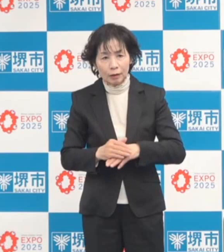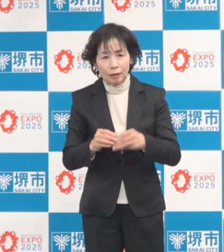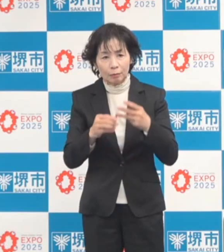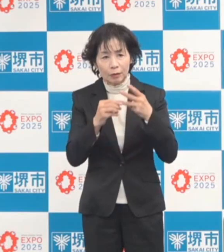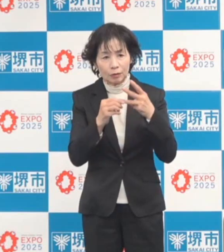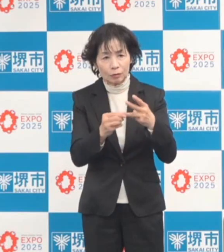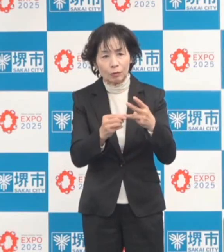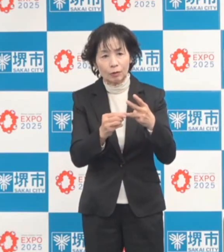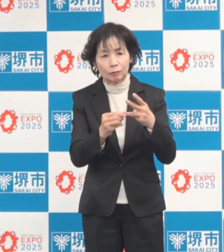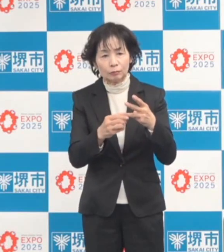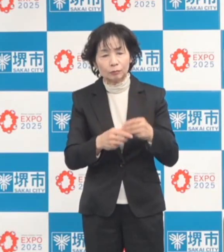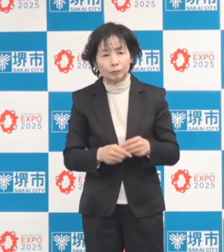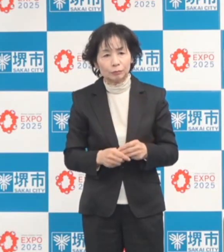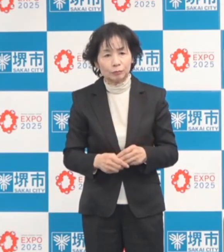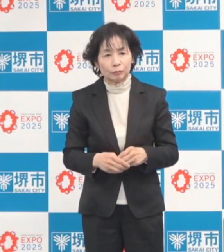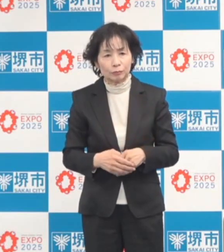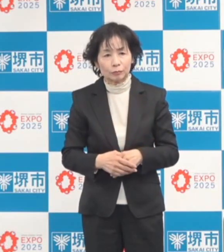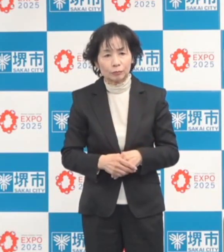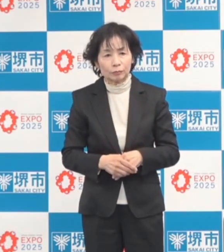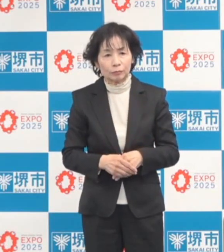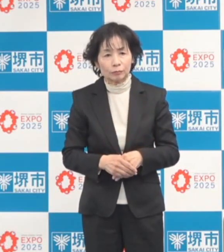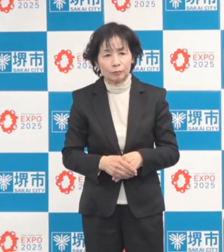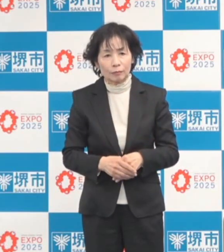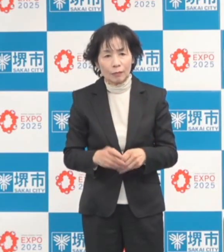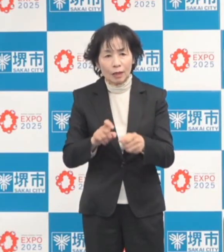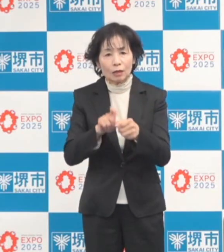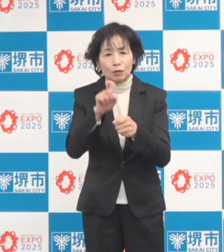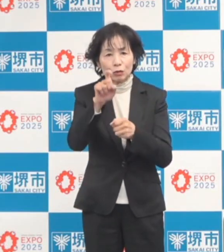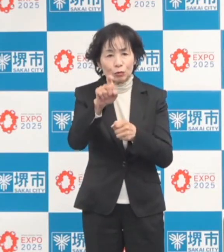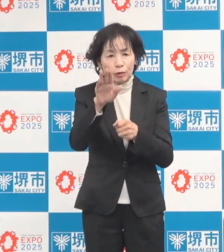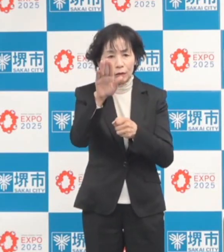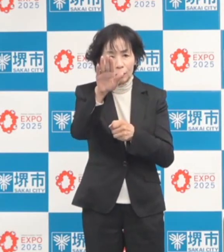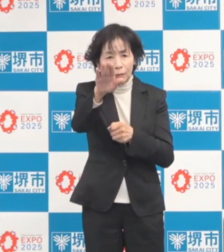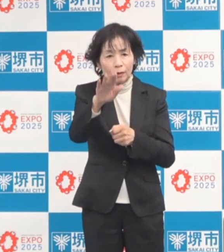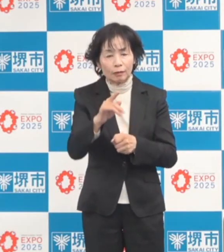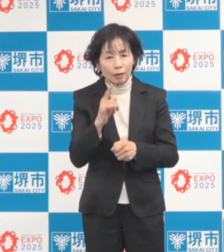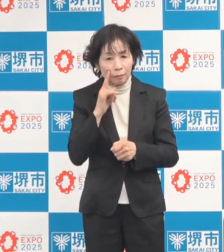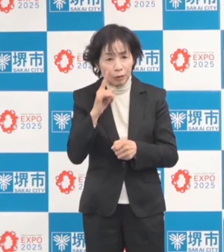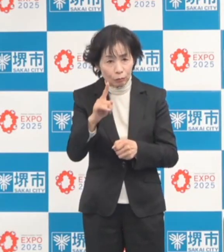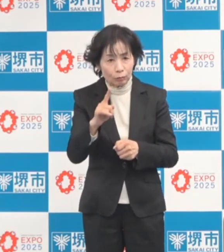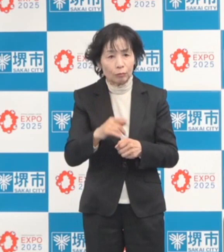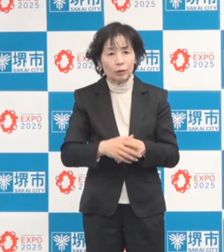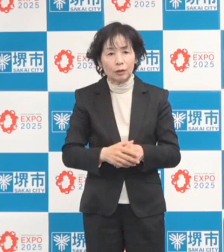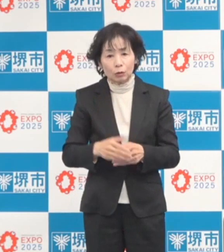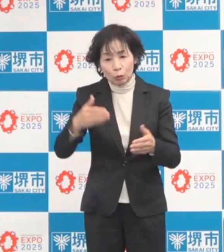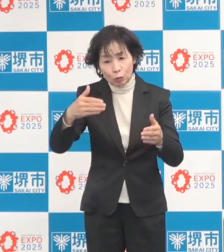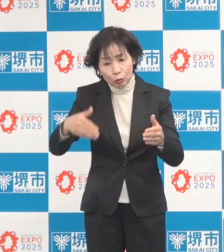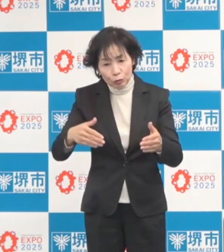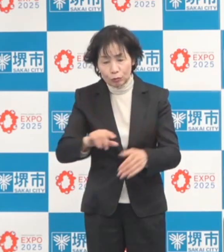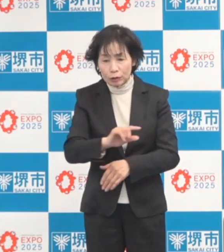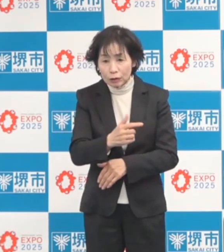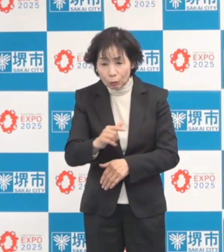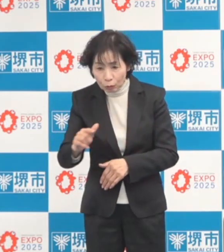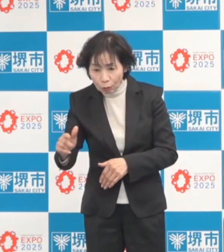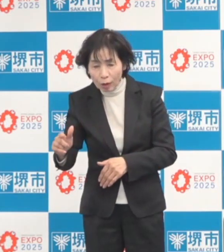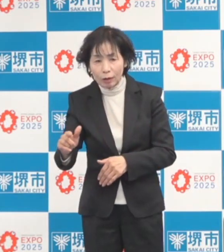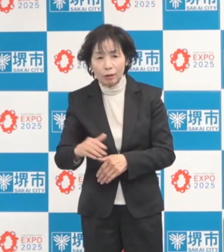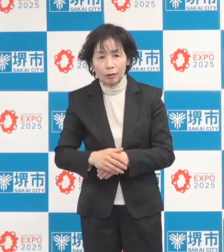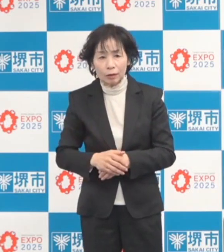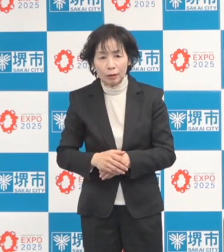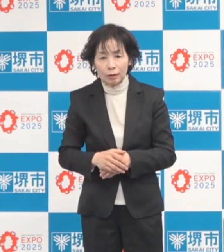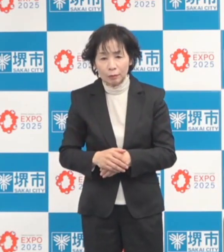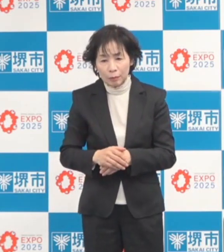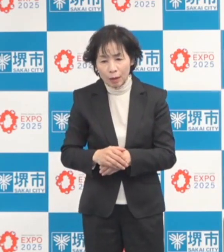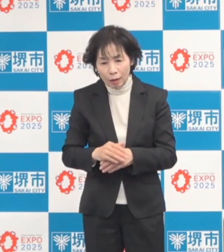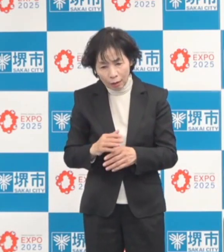点目については10年スパンで見ていくと、その途中にさまざまな予期